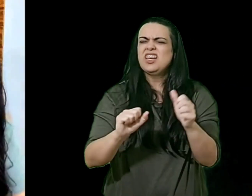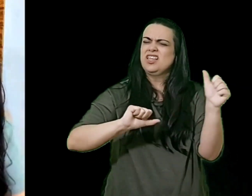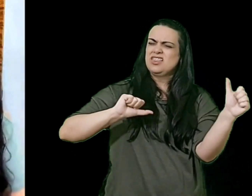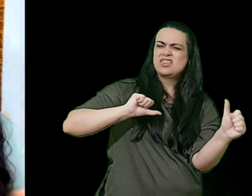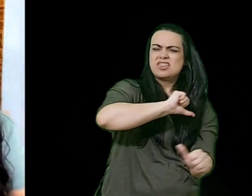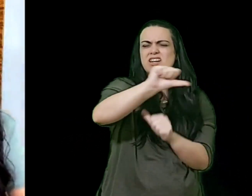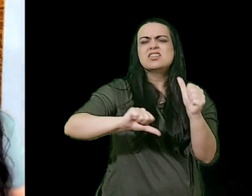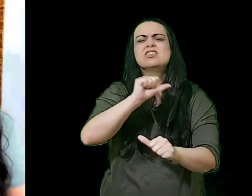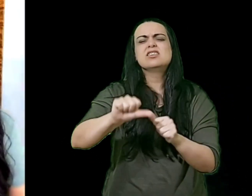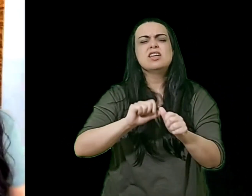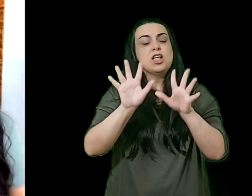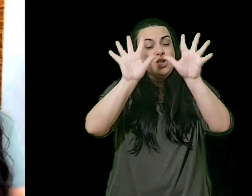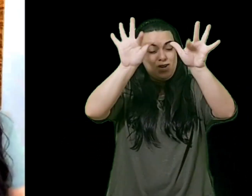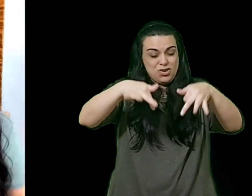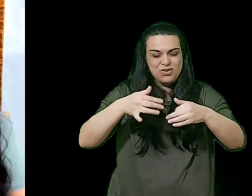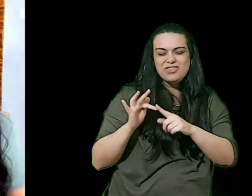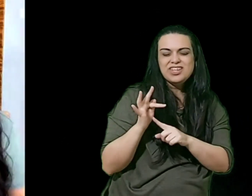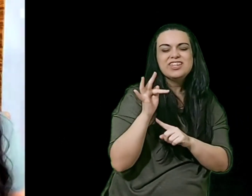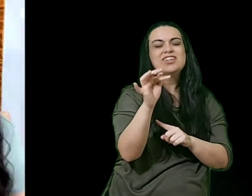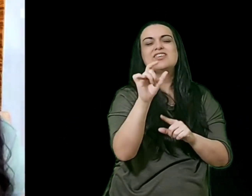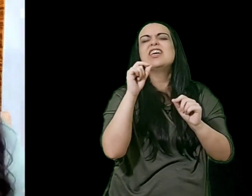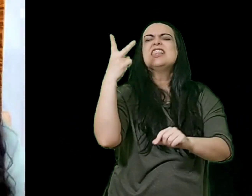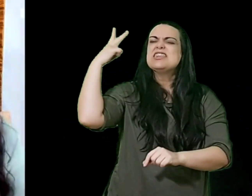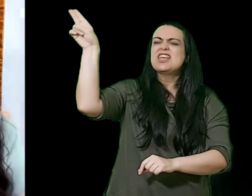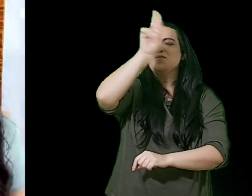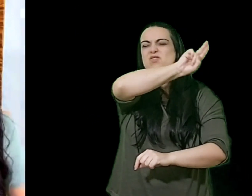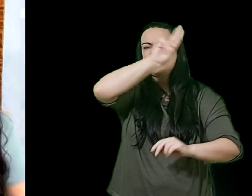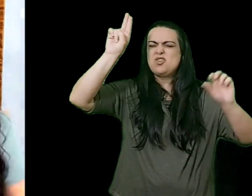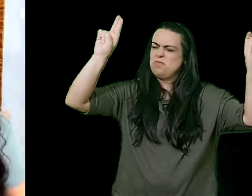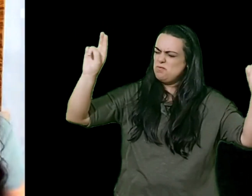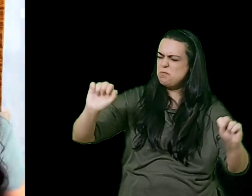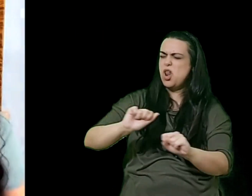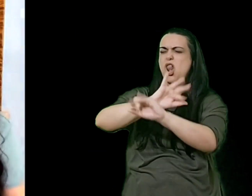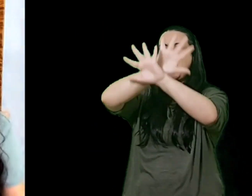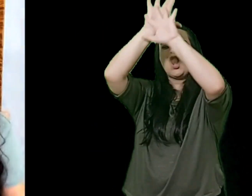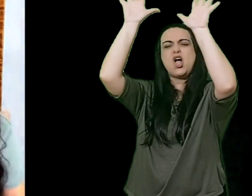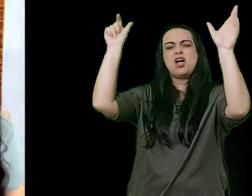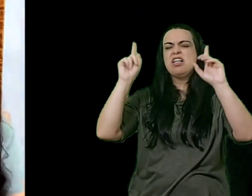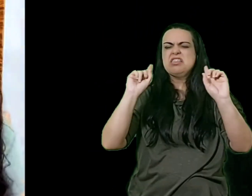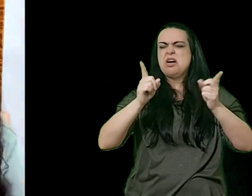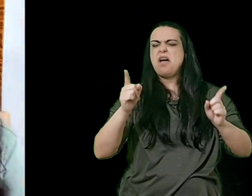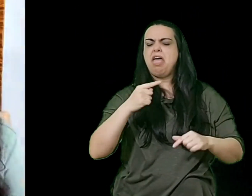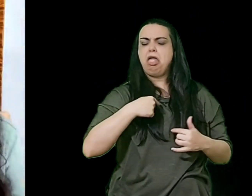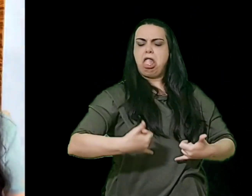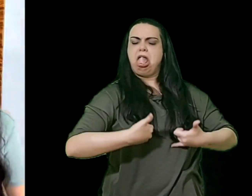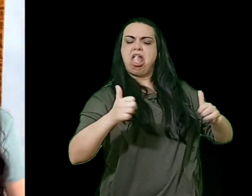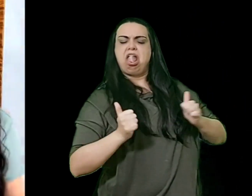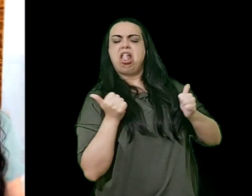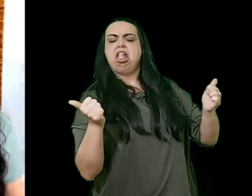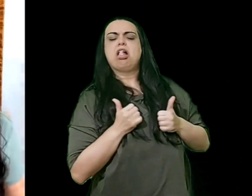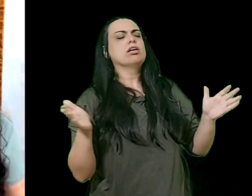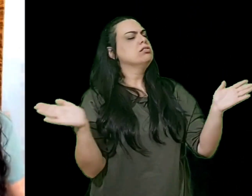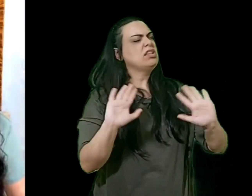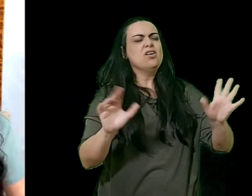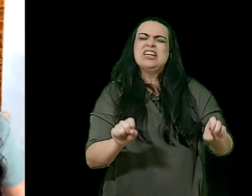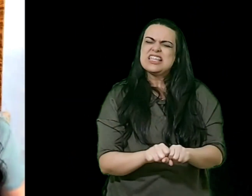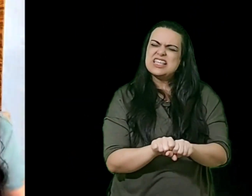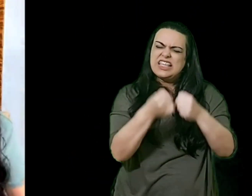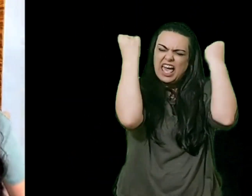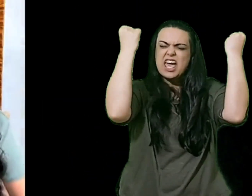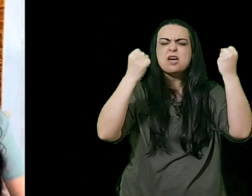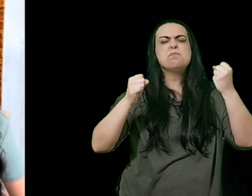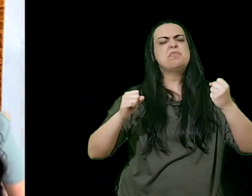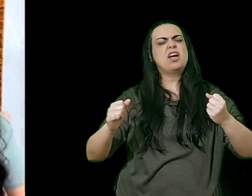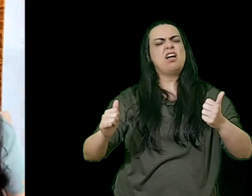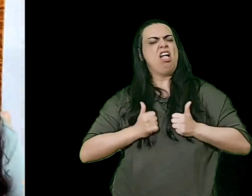que haja transformação. No final de tudo isso, tão somente o teu nome será glorificado e não a nossa vaidade. Desde já vai quebrando, Senhor, toda